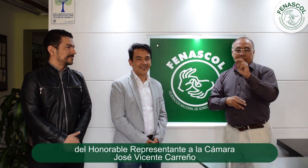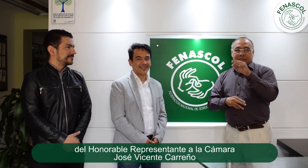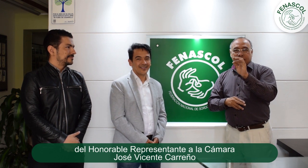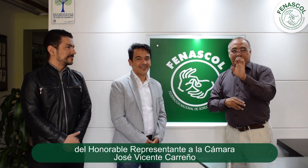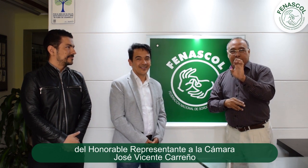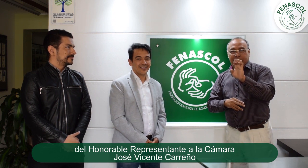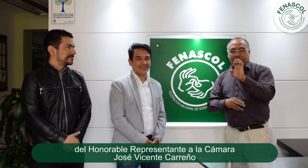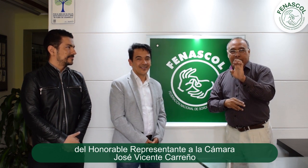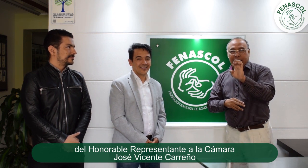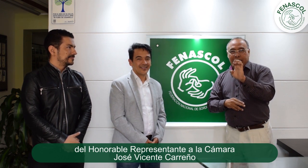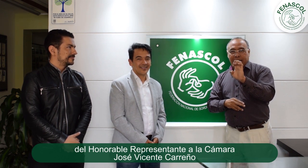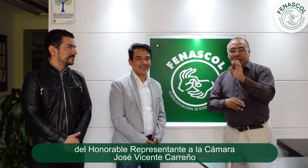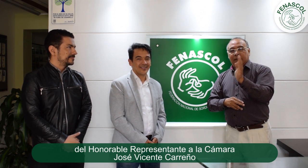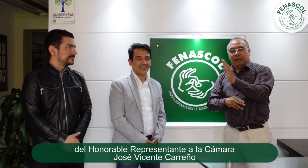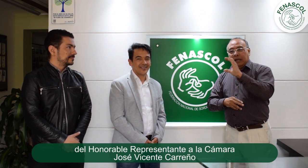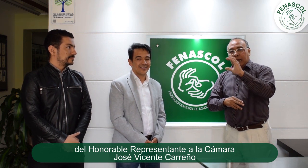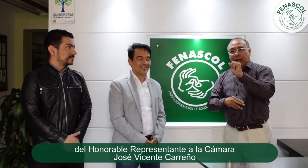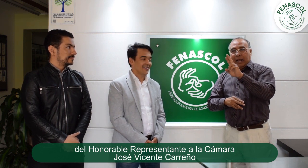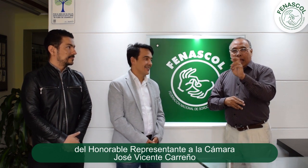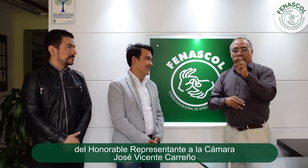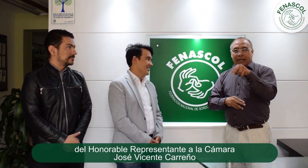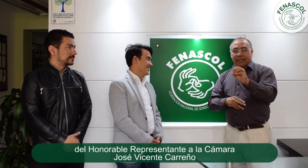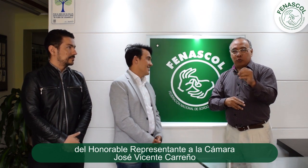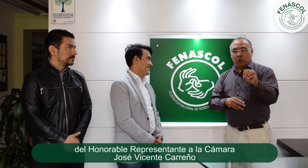Vicente Carreño.